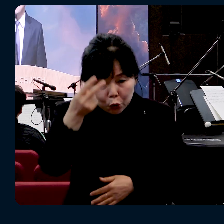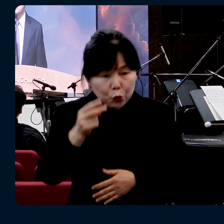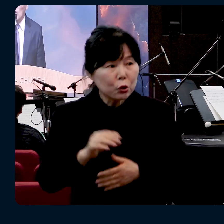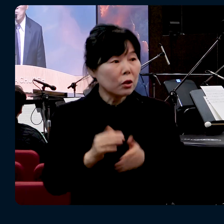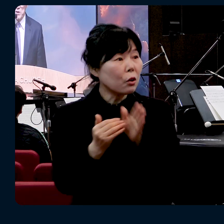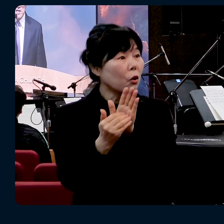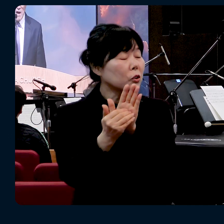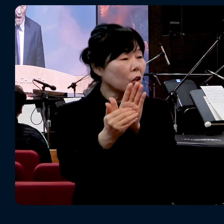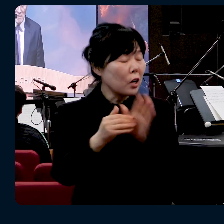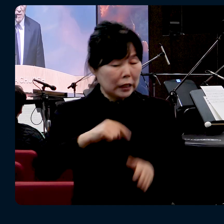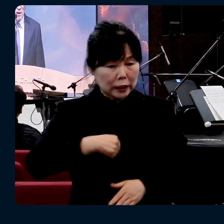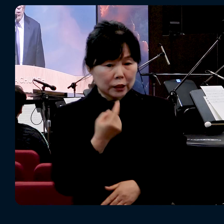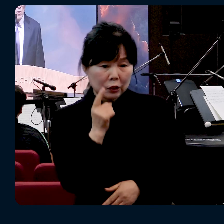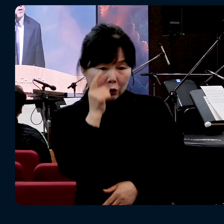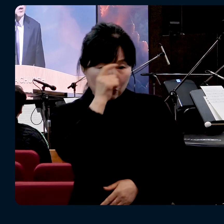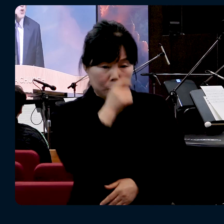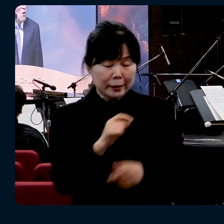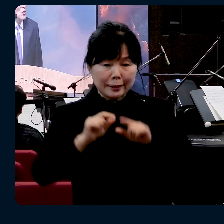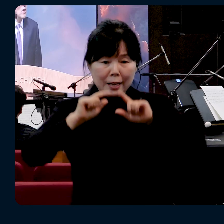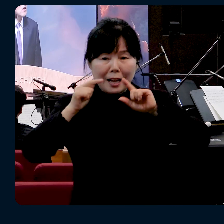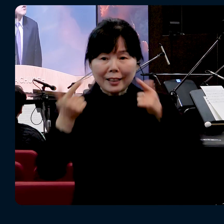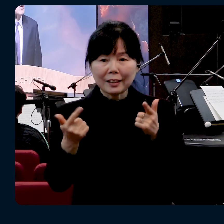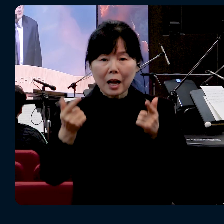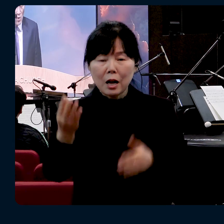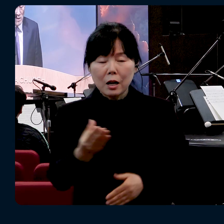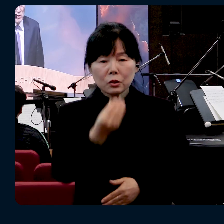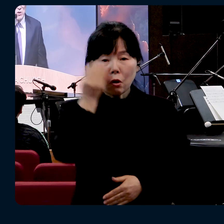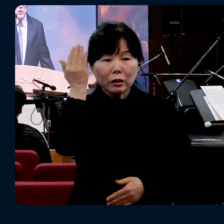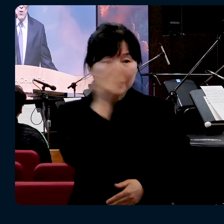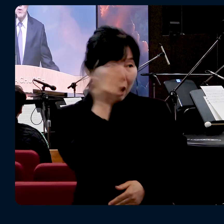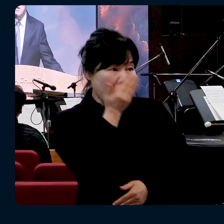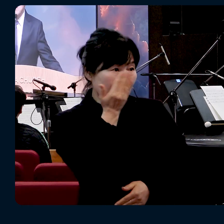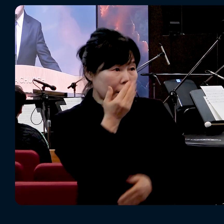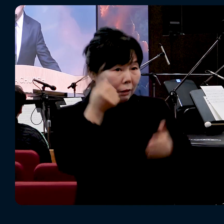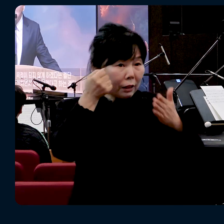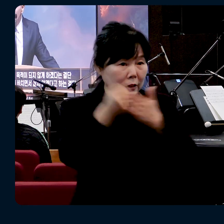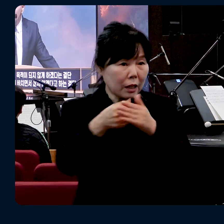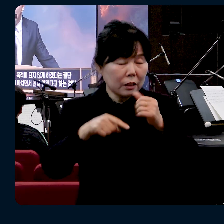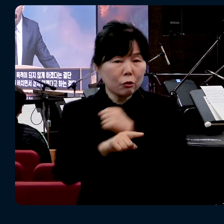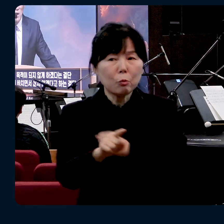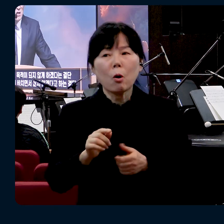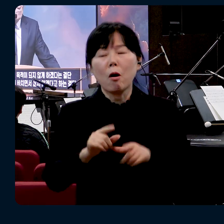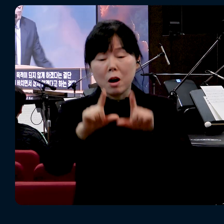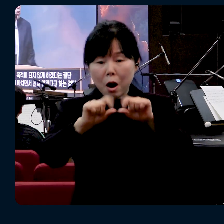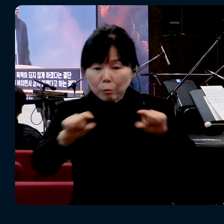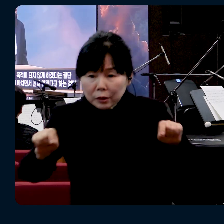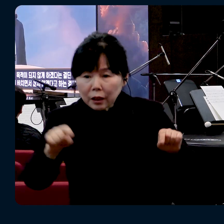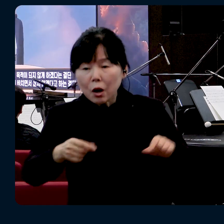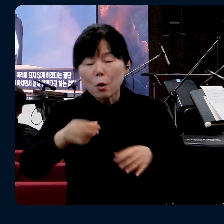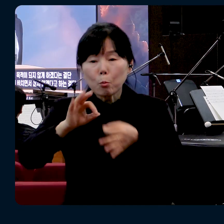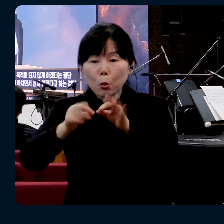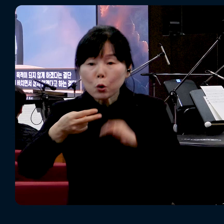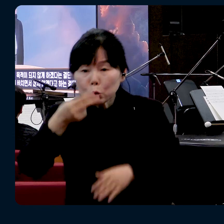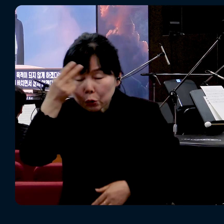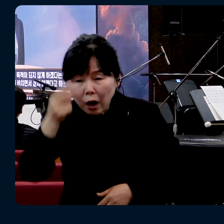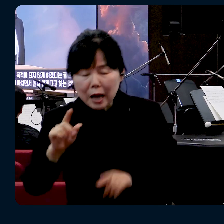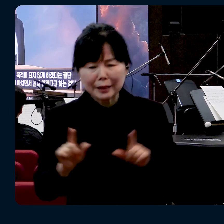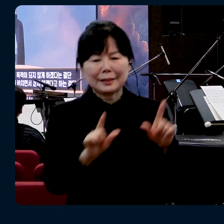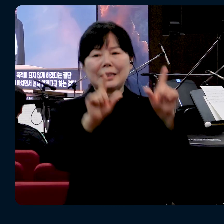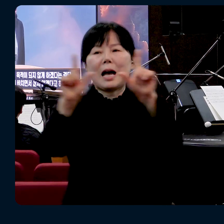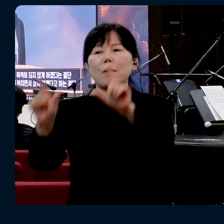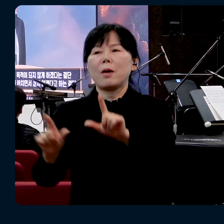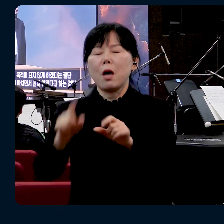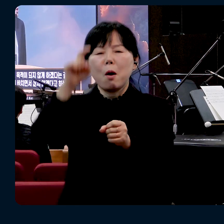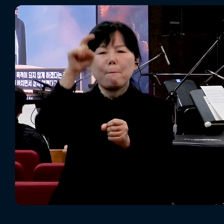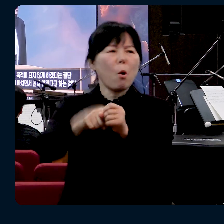포도주로 자기를 더럽히지 않겠다고 성결의 뜻을 정한 것은요, 그 음식과 그 포도주가 자기